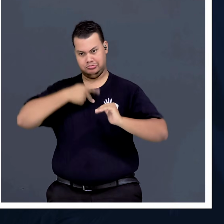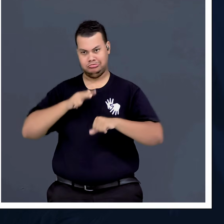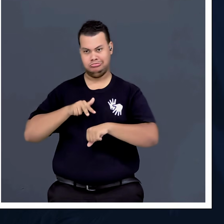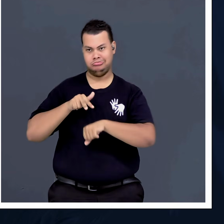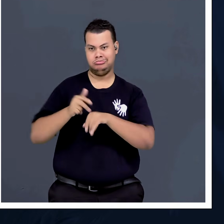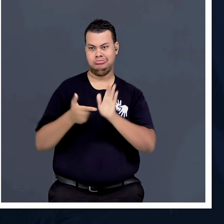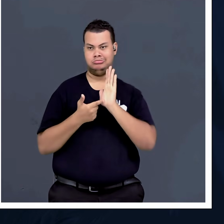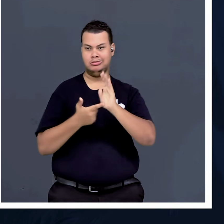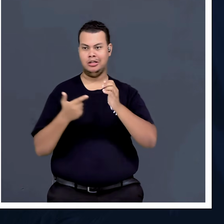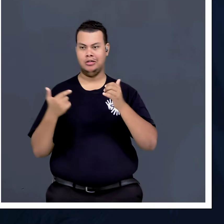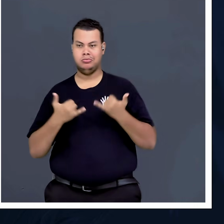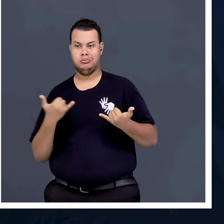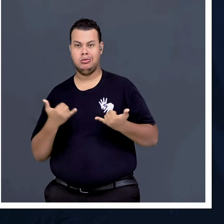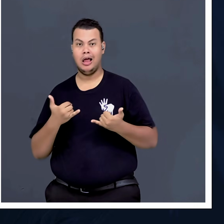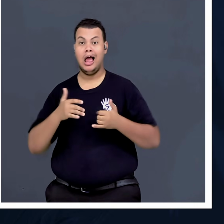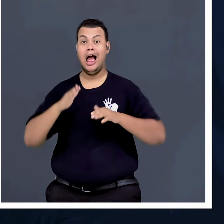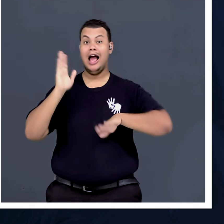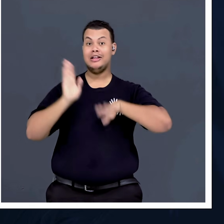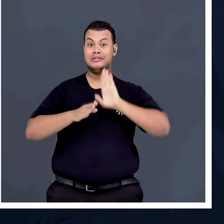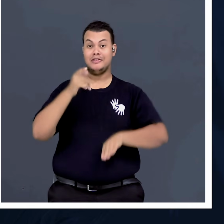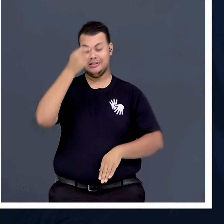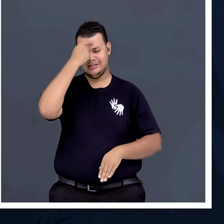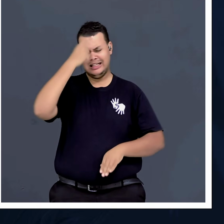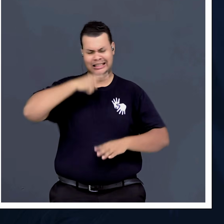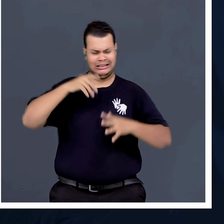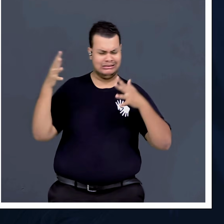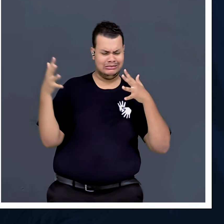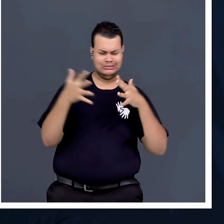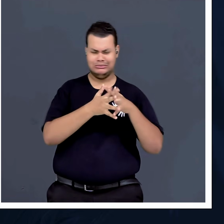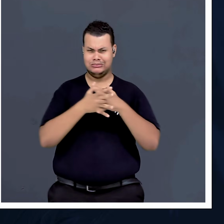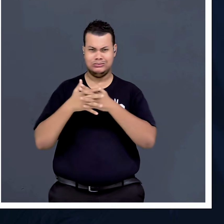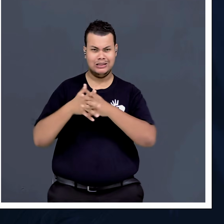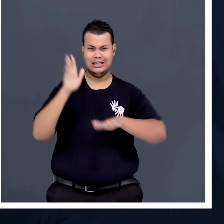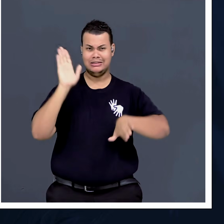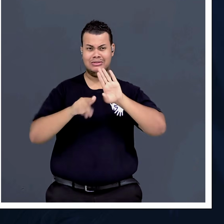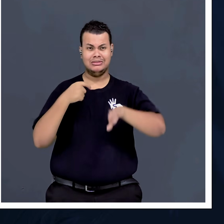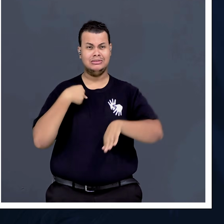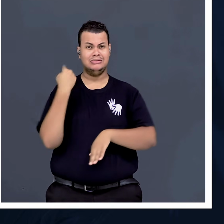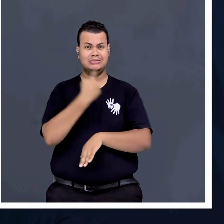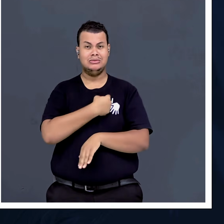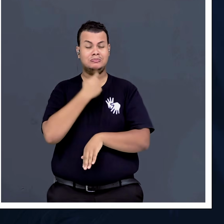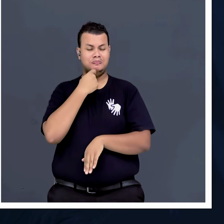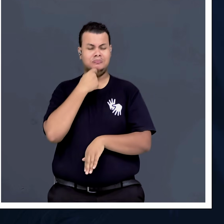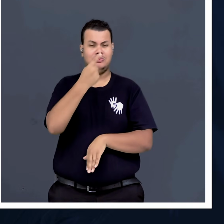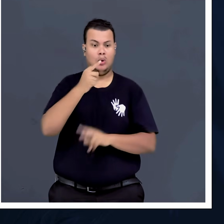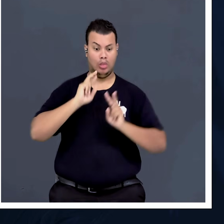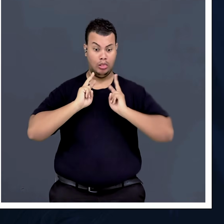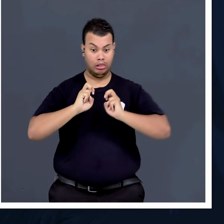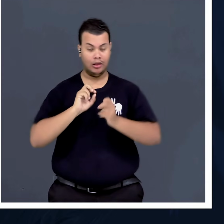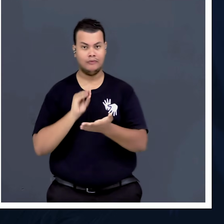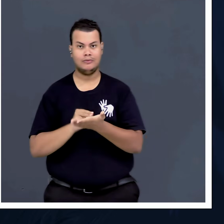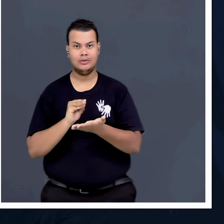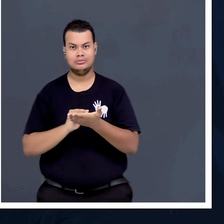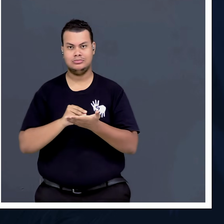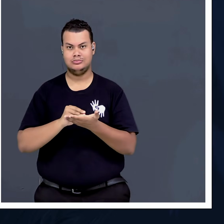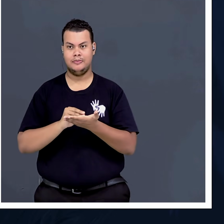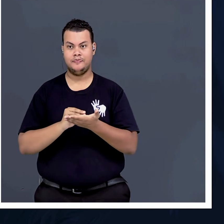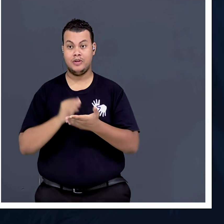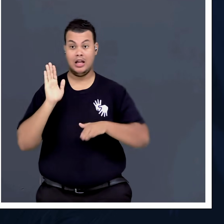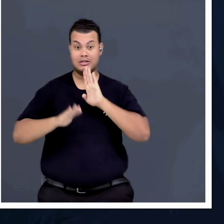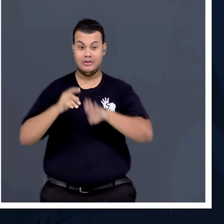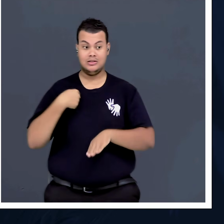somos. E às vezes a nossa mente está um caos que a gente já não consegue mais nem se reconhecer. Nós